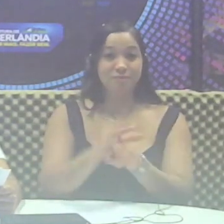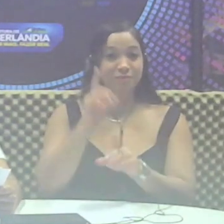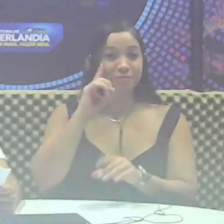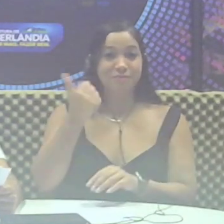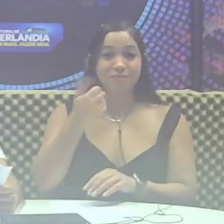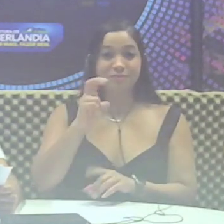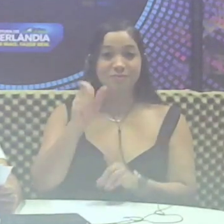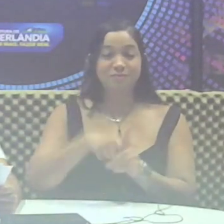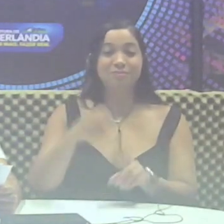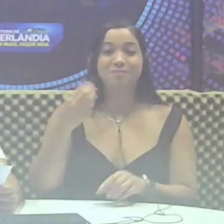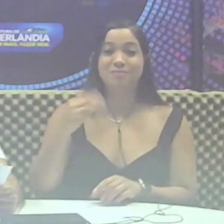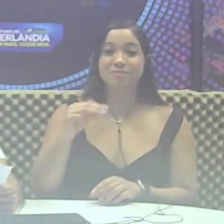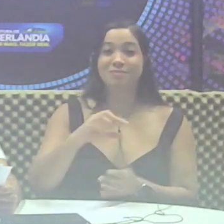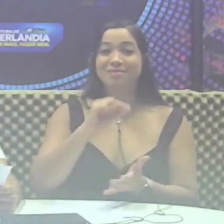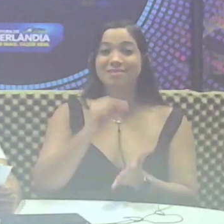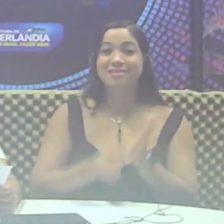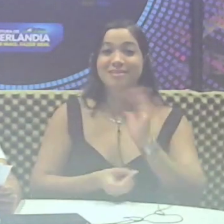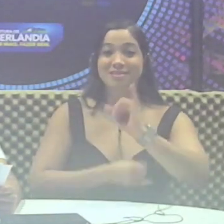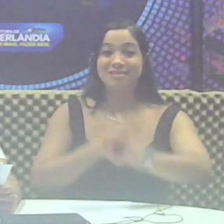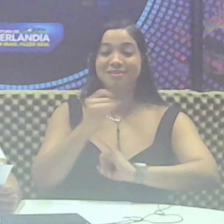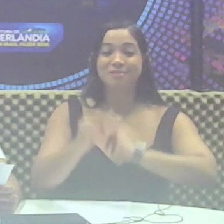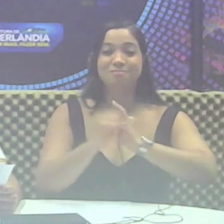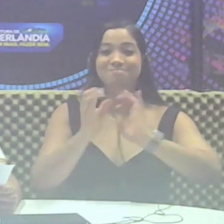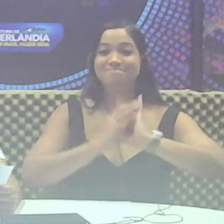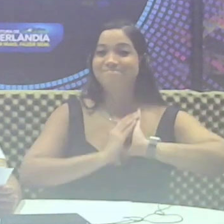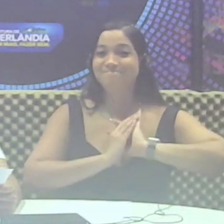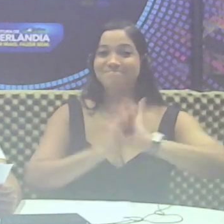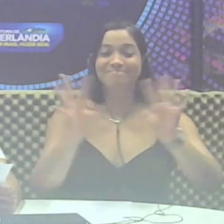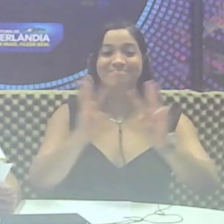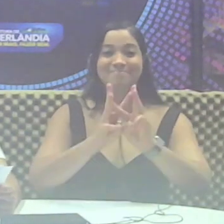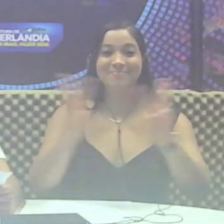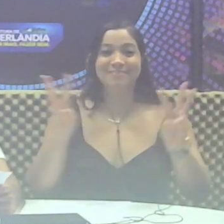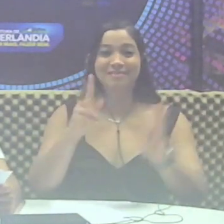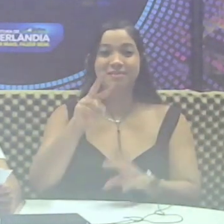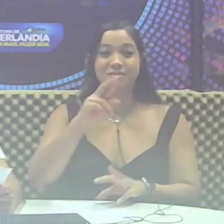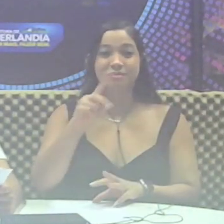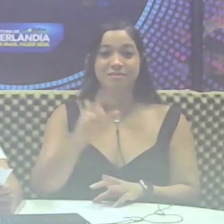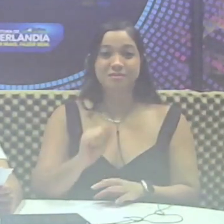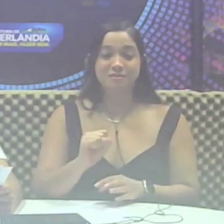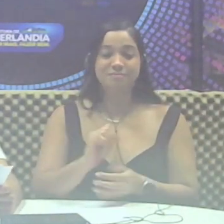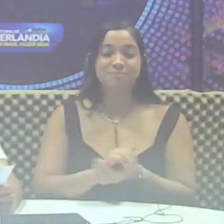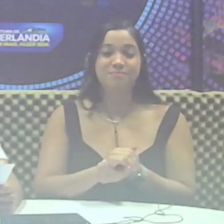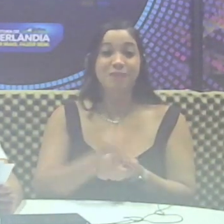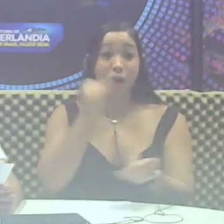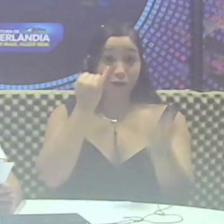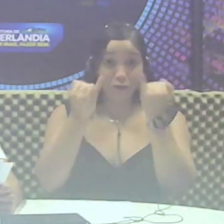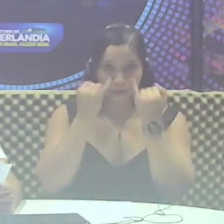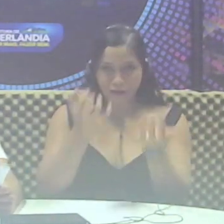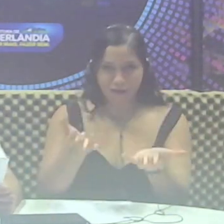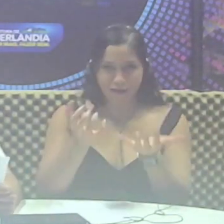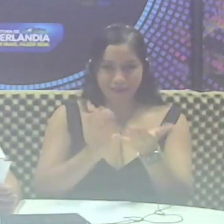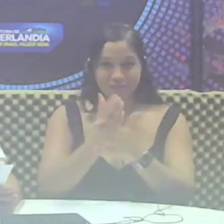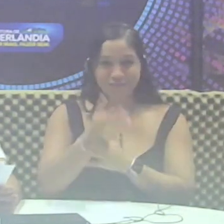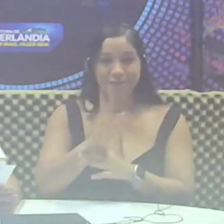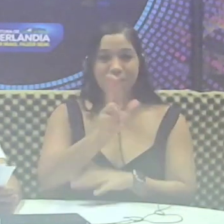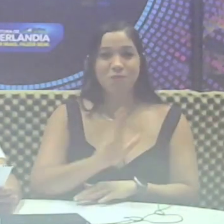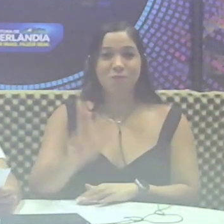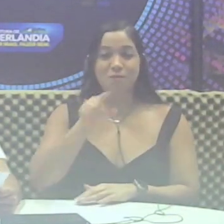de março, por meio de formulário online, disponibilizado na plataforma Prosas. Para mais informações,